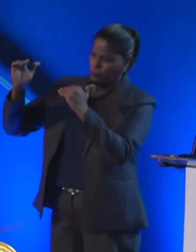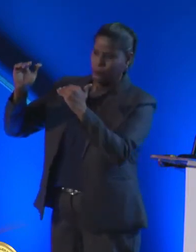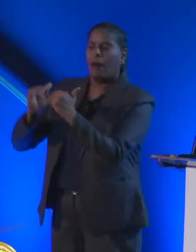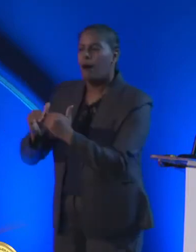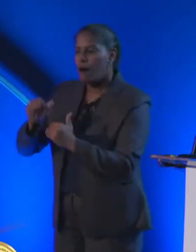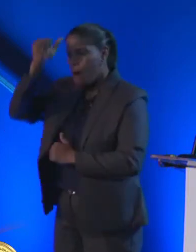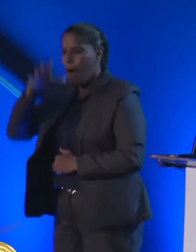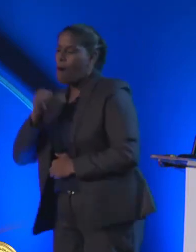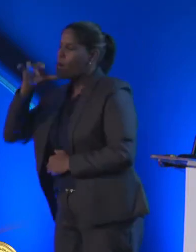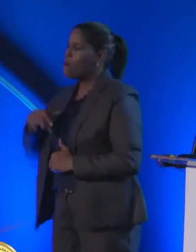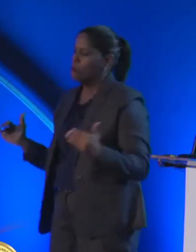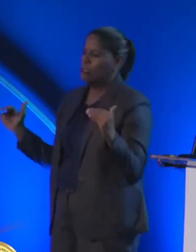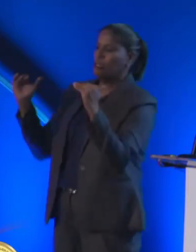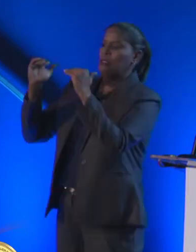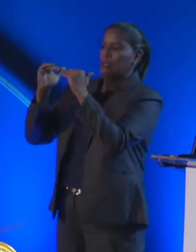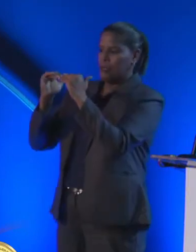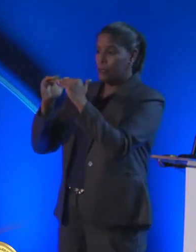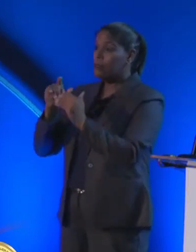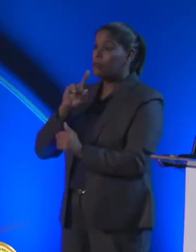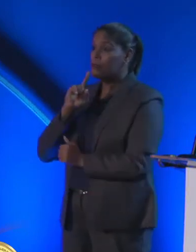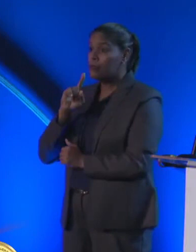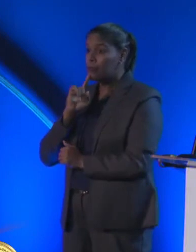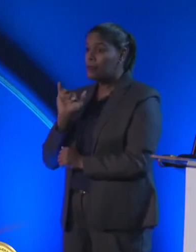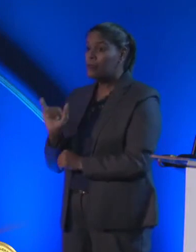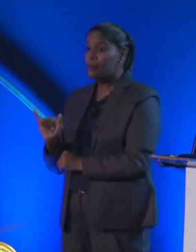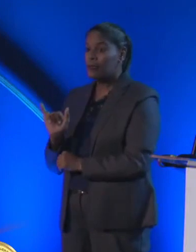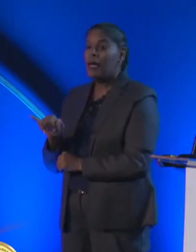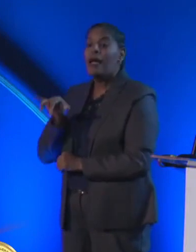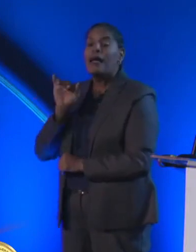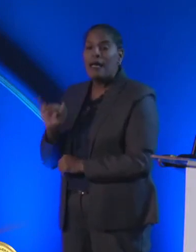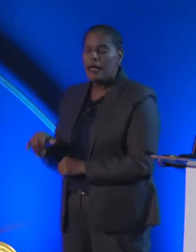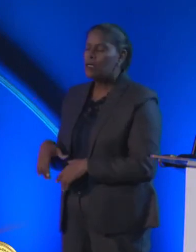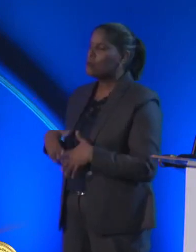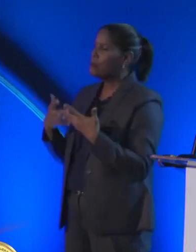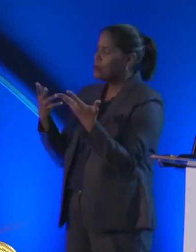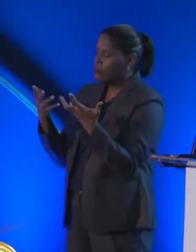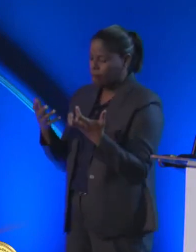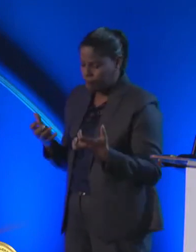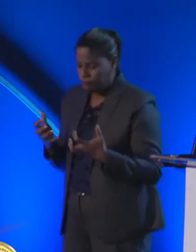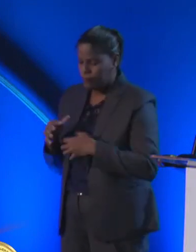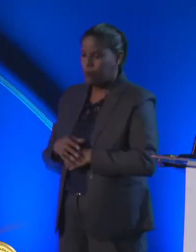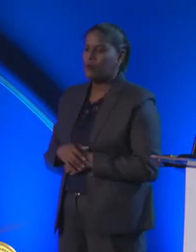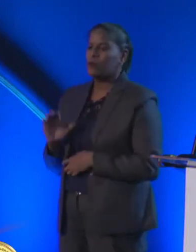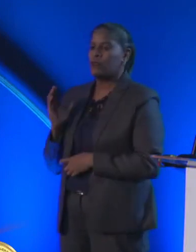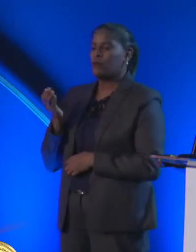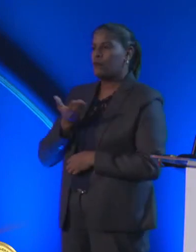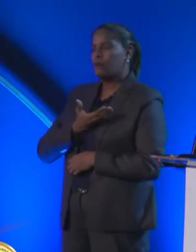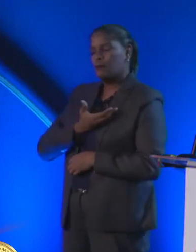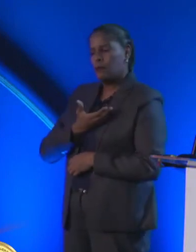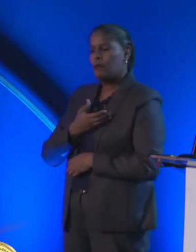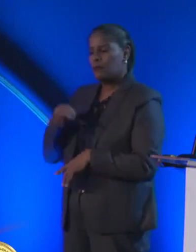género estoy segura de que eso es lo que espera y quiere nuestro